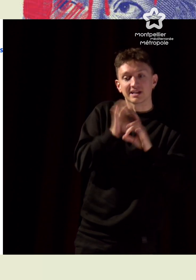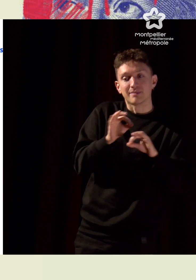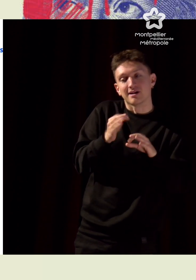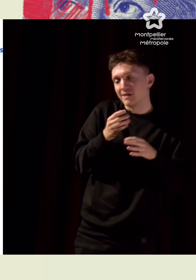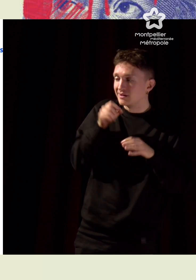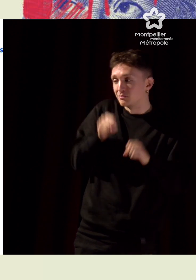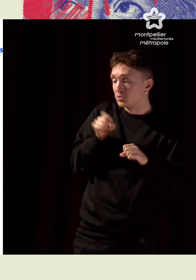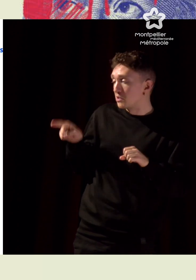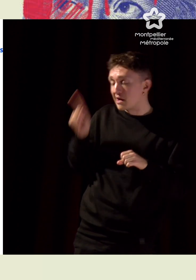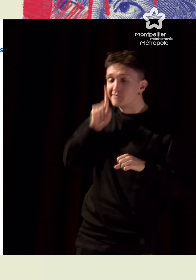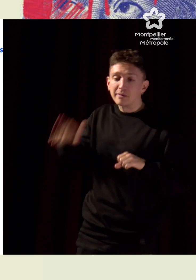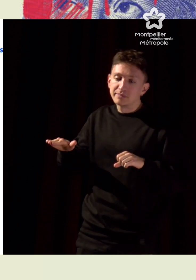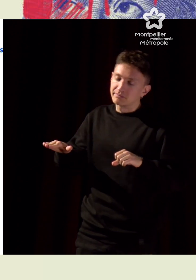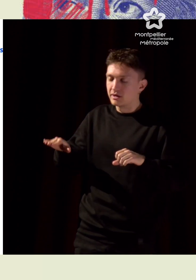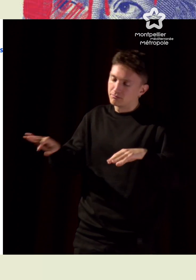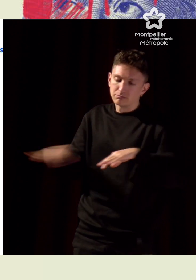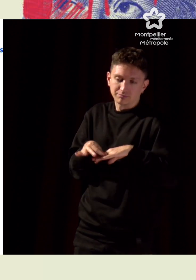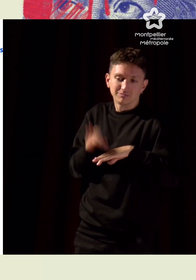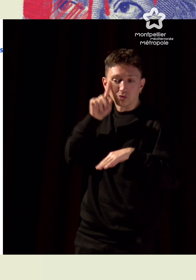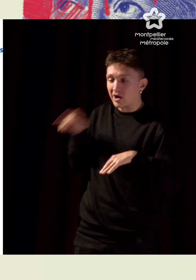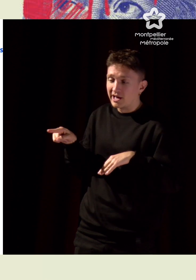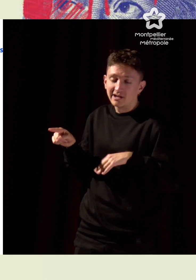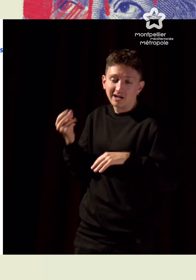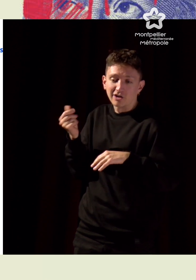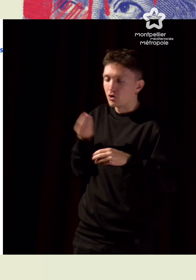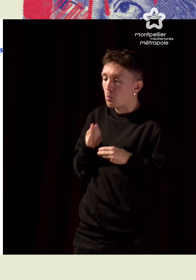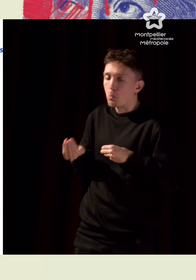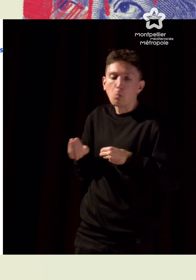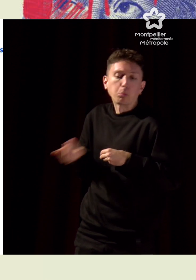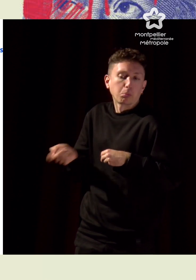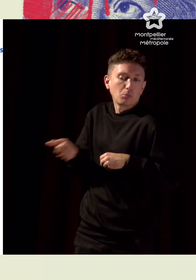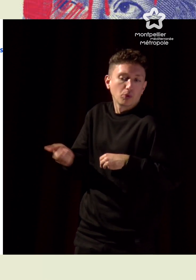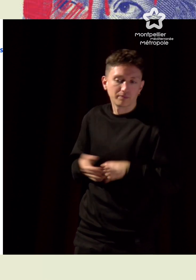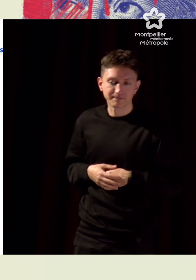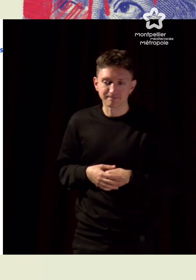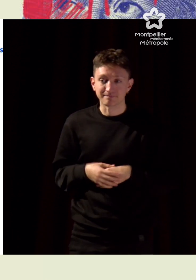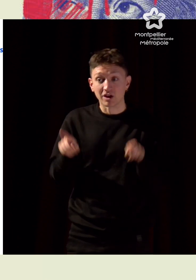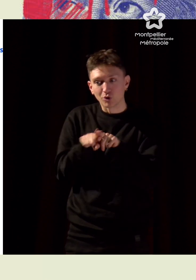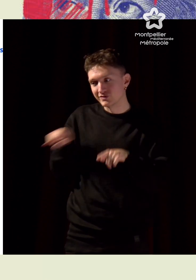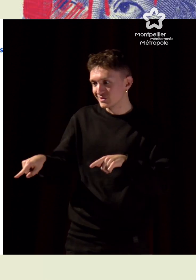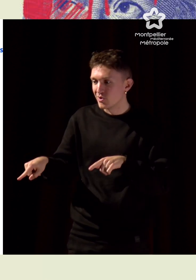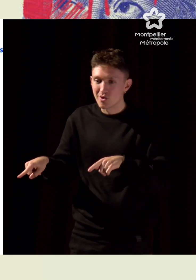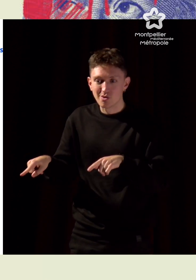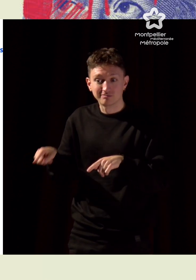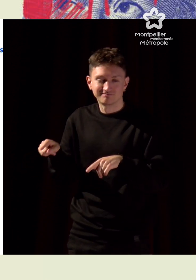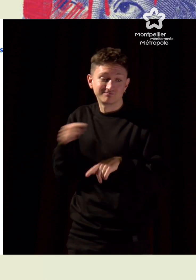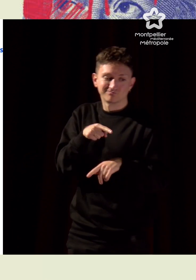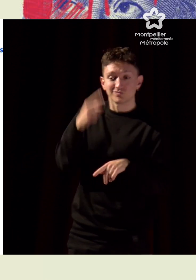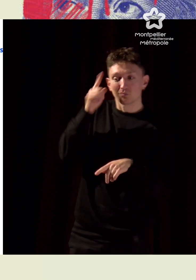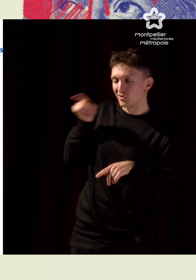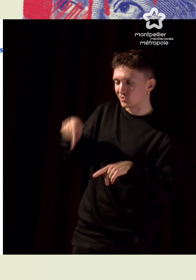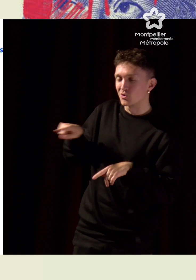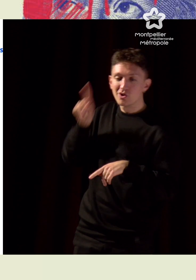Et deuxièmement, les femmes pygmées ont eu souvent la réputation d'être très fertiles, donc on est sûr d'avoir